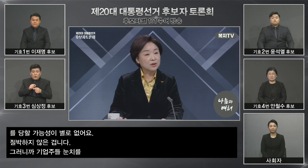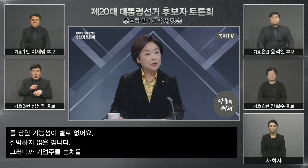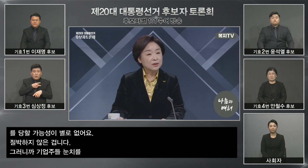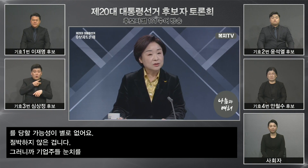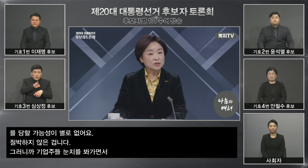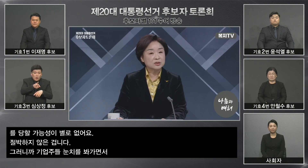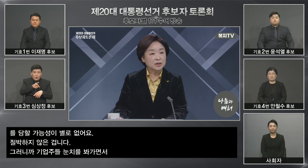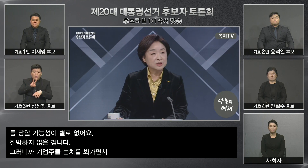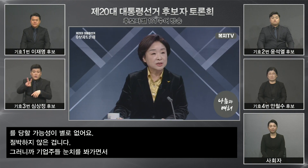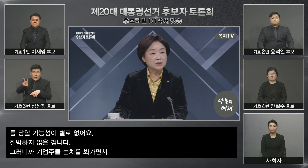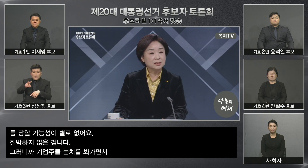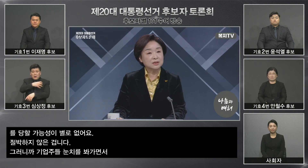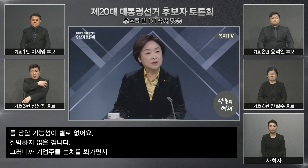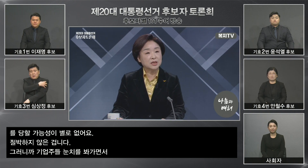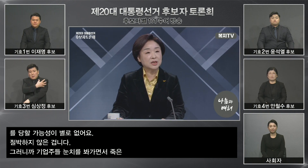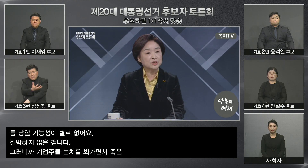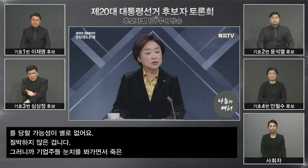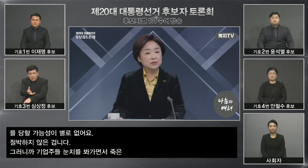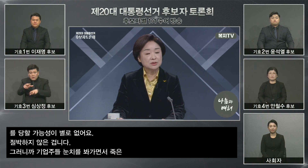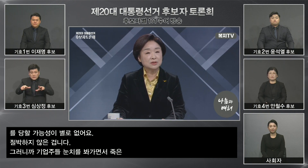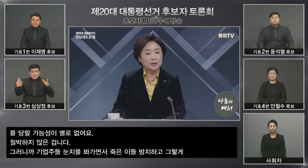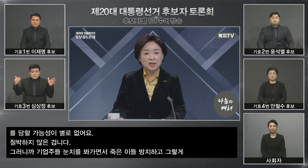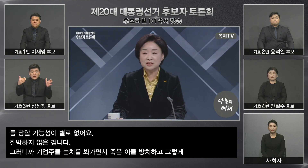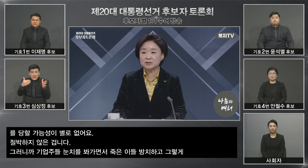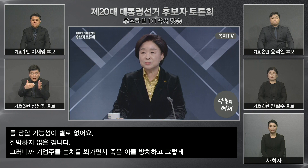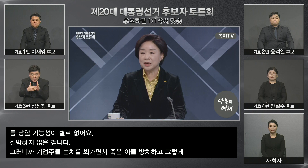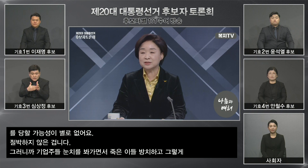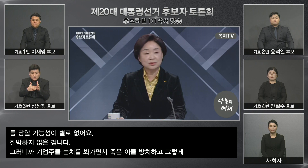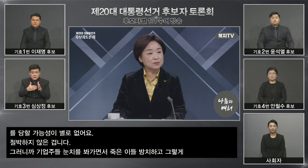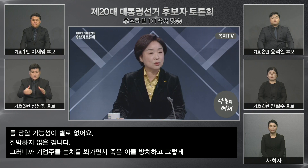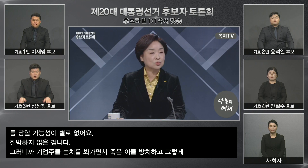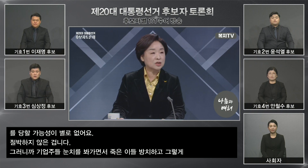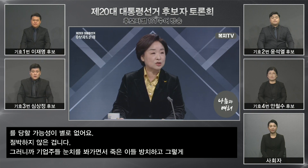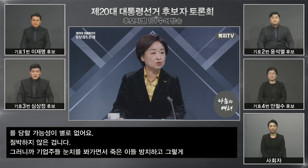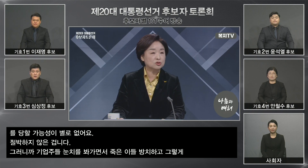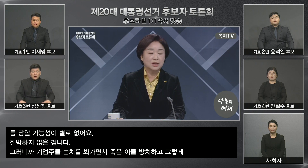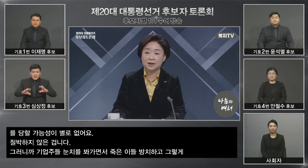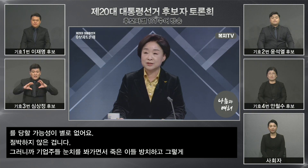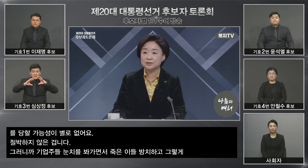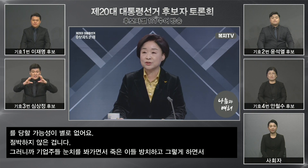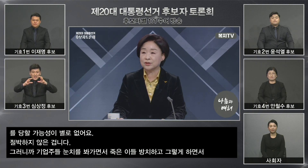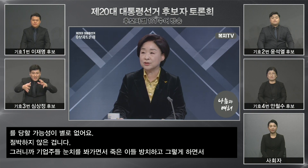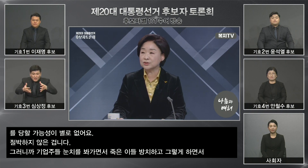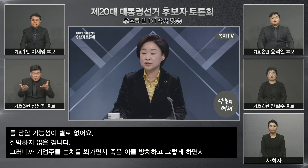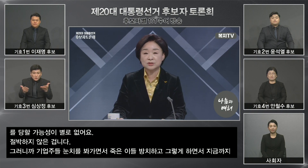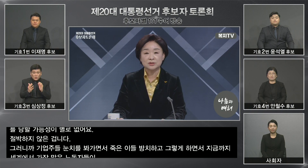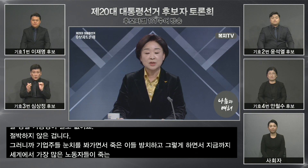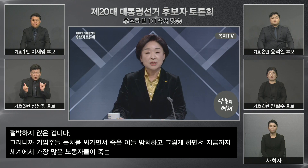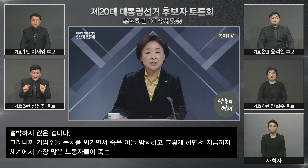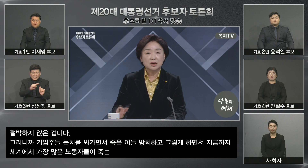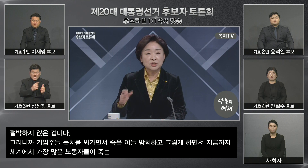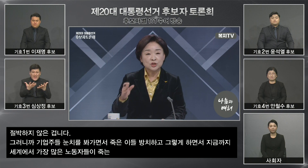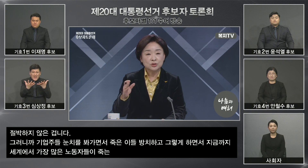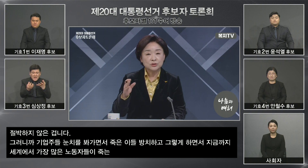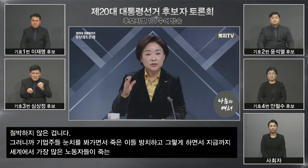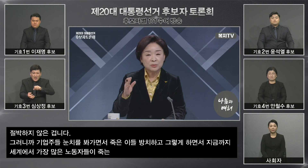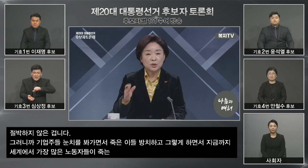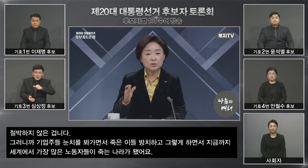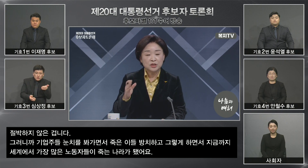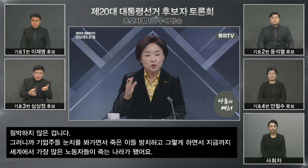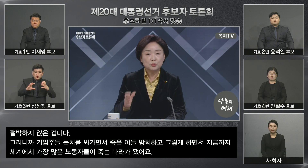하면서 지금까지 세계 가장 많은 노동자들이 죽는 나라가 됐어요. 저는